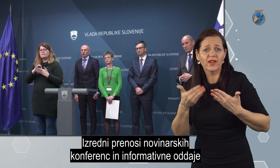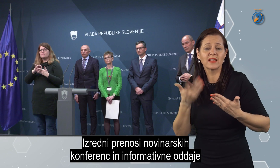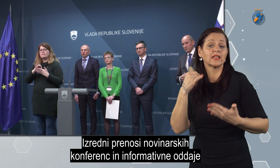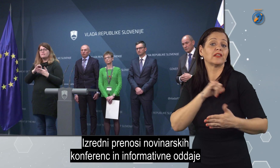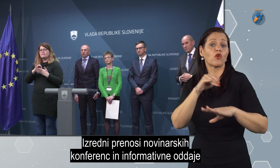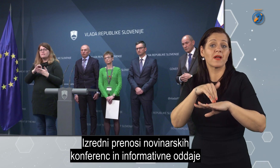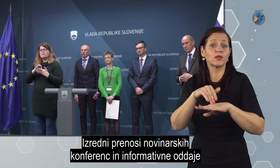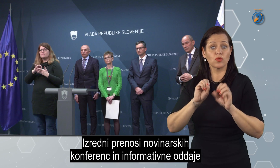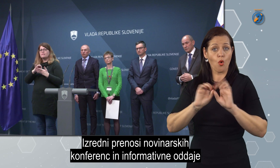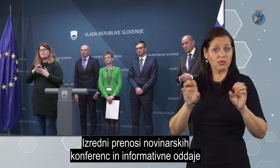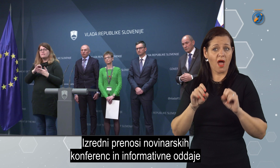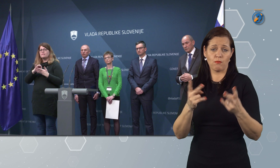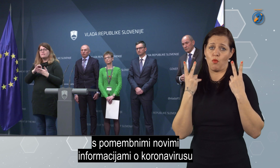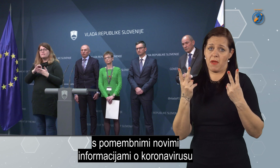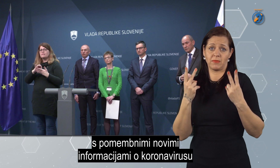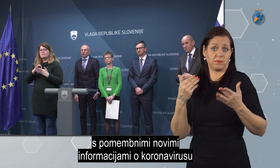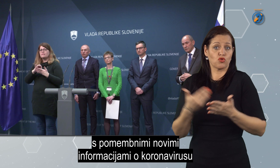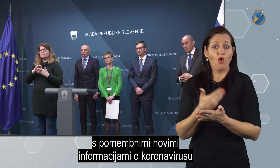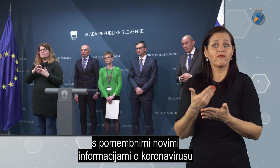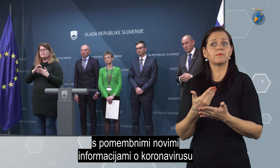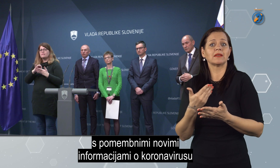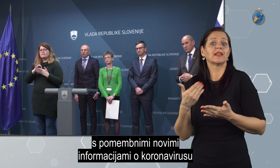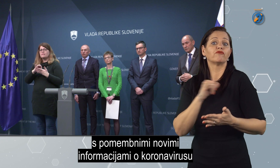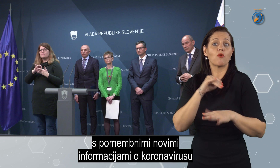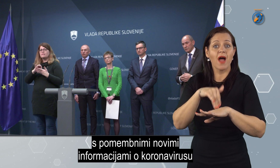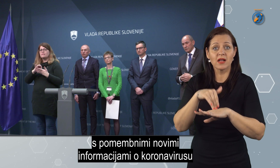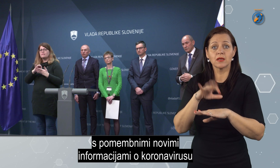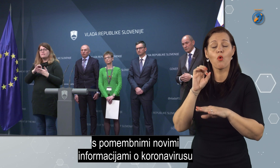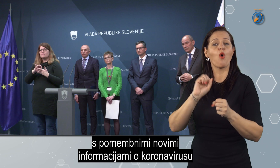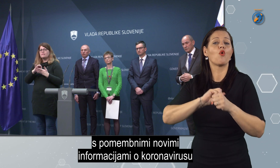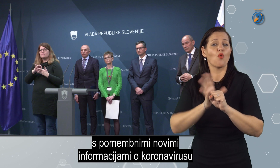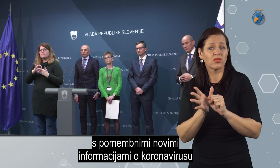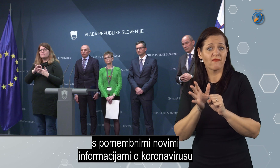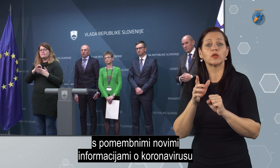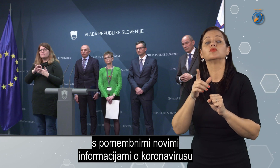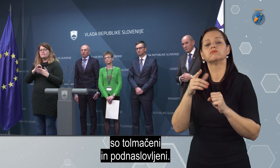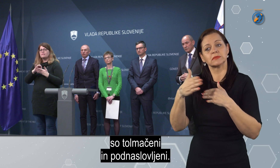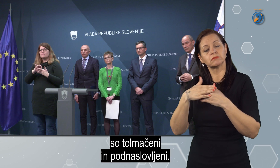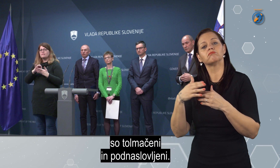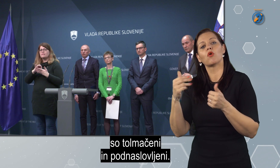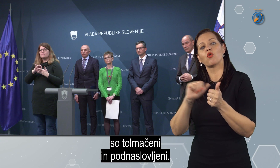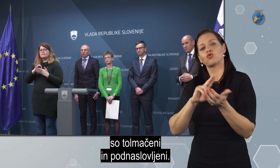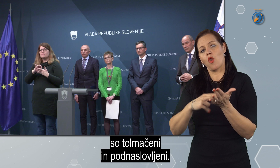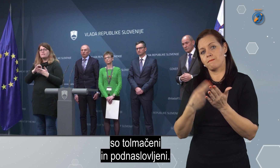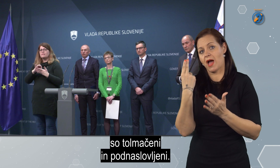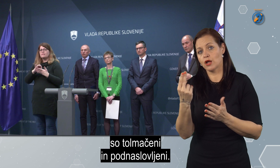in informativne oddaje s pomembnimi novimi informacijami o koronavirusu so tolmačeni in